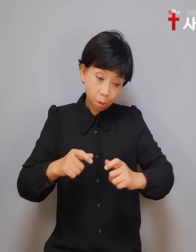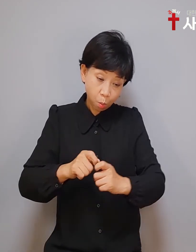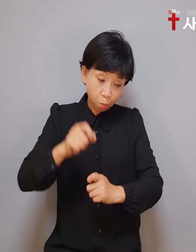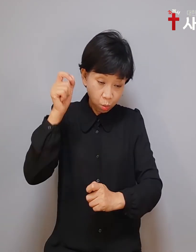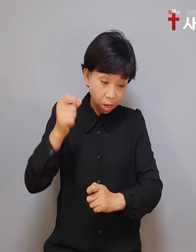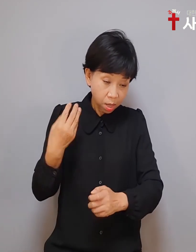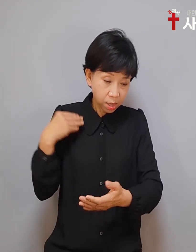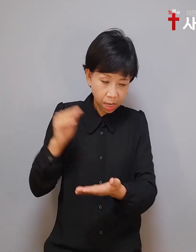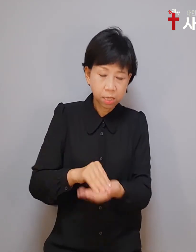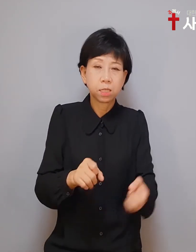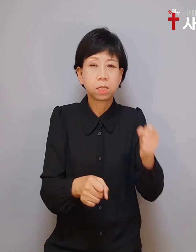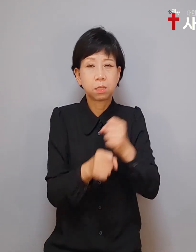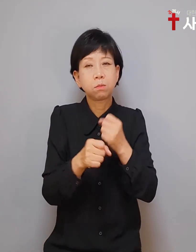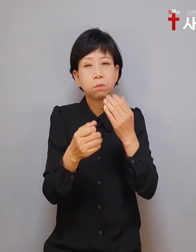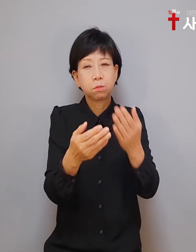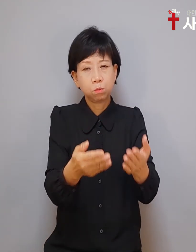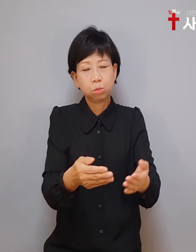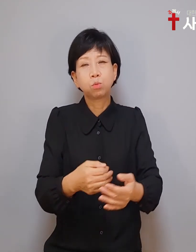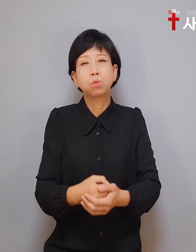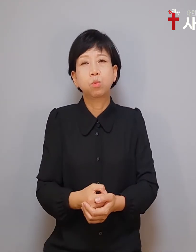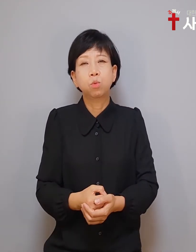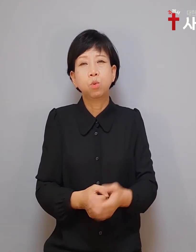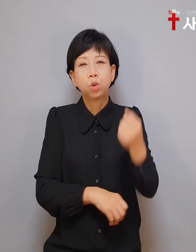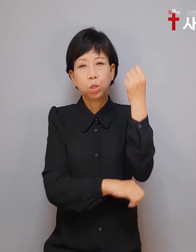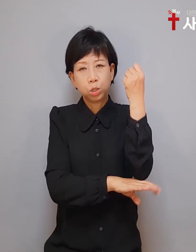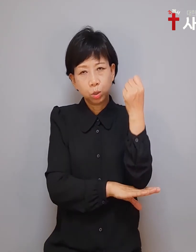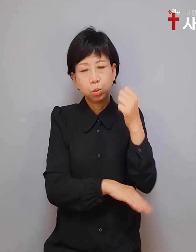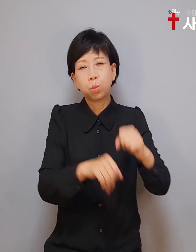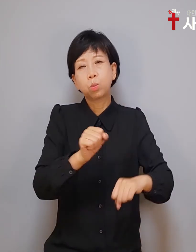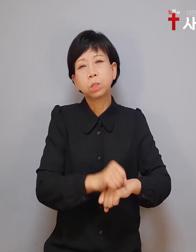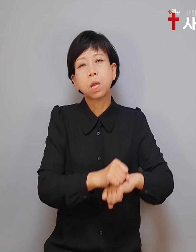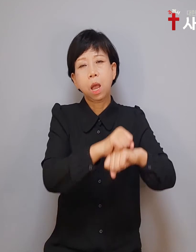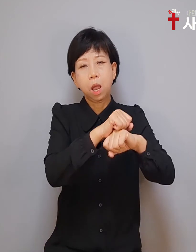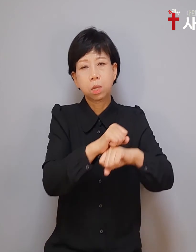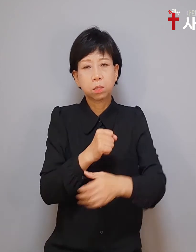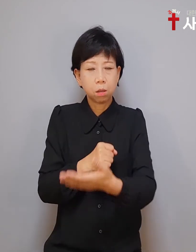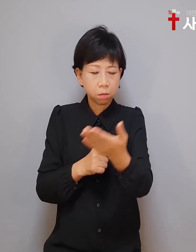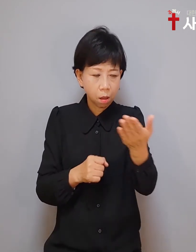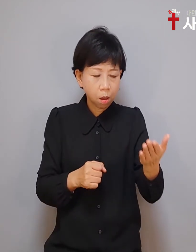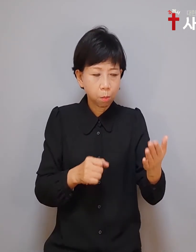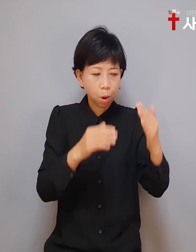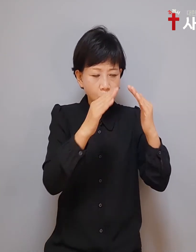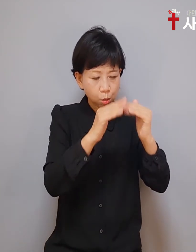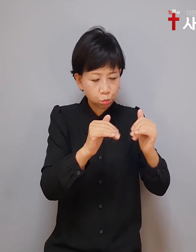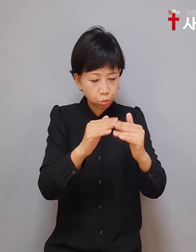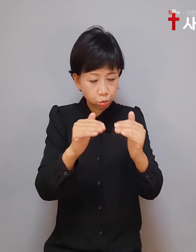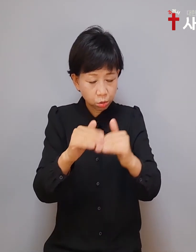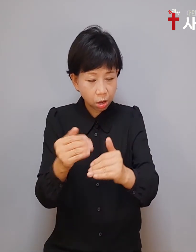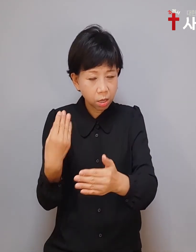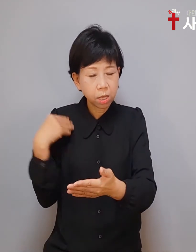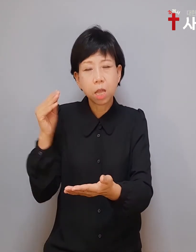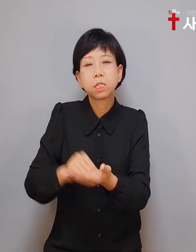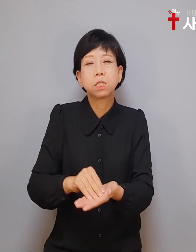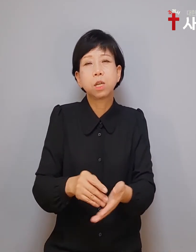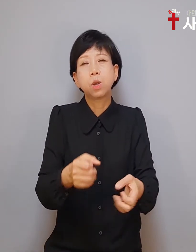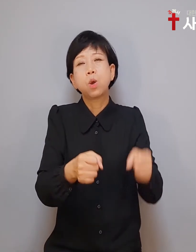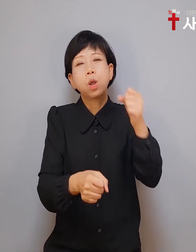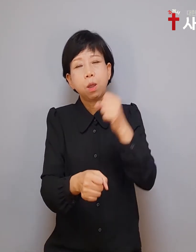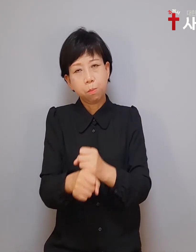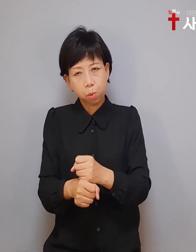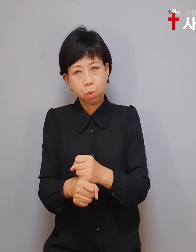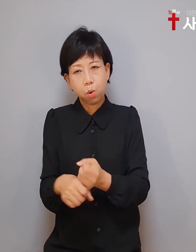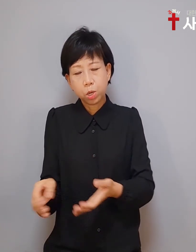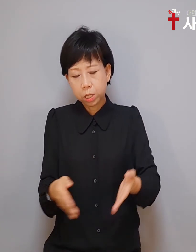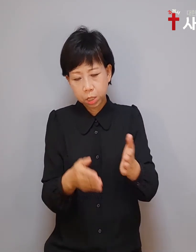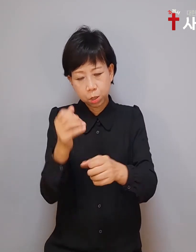너는 역대 파괴된 기초를 쌓으리니 너를 일컬어 무너진 데를 보수하는 자라 할 것이며 길을